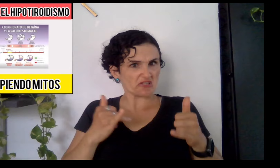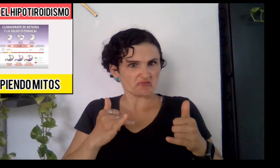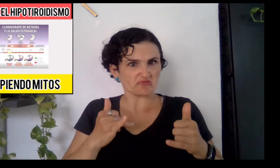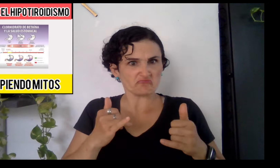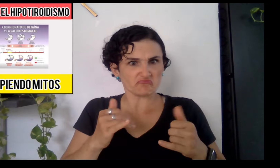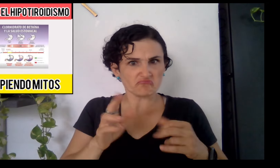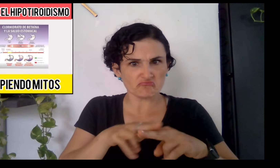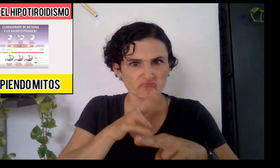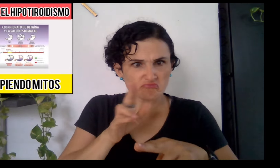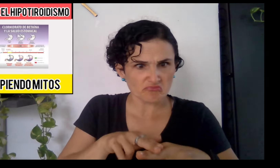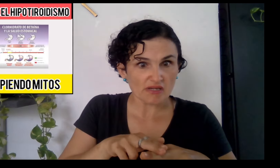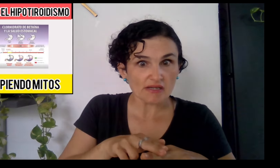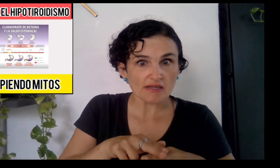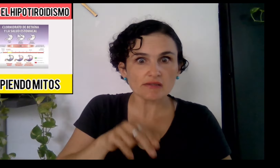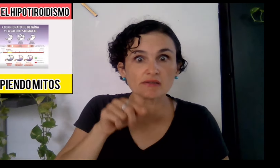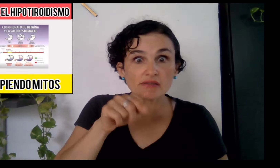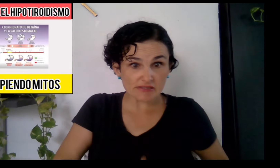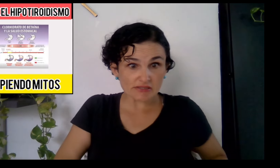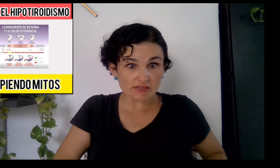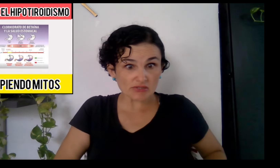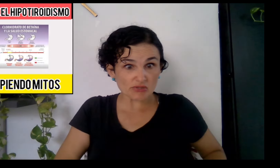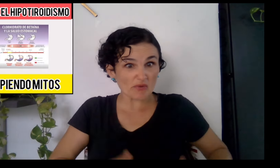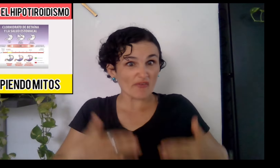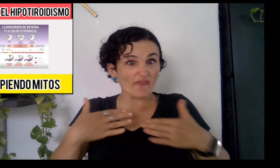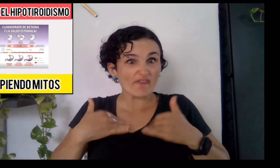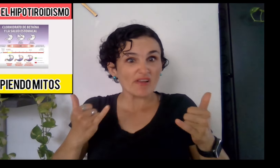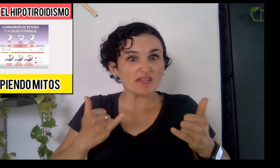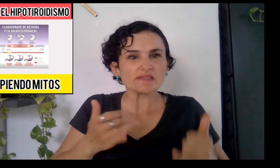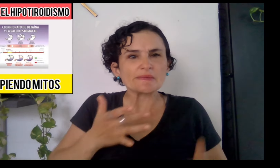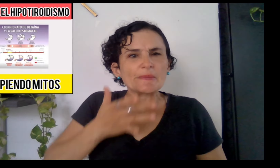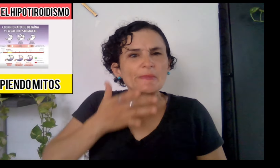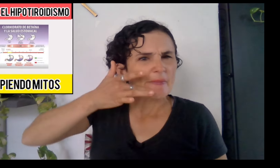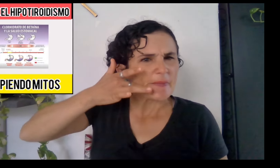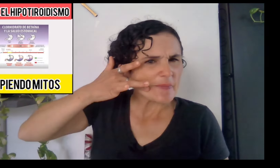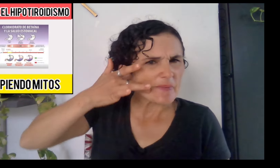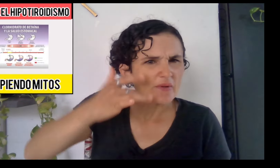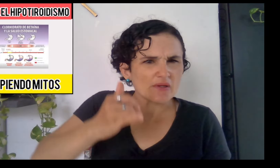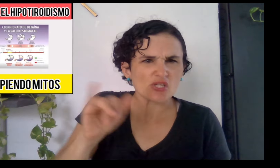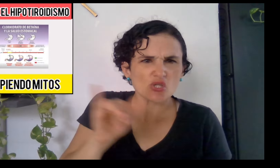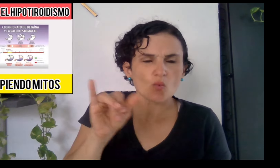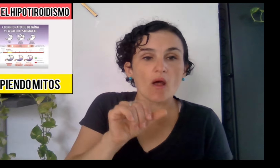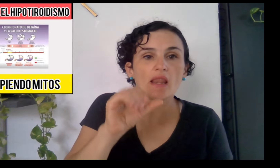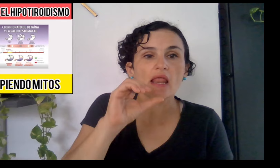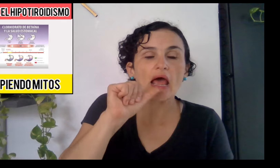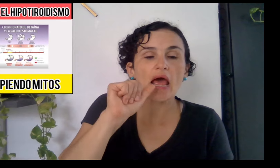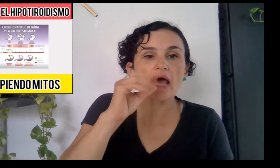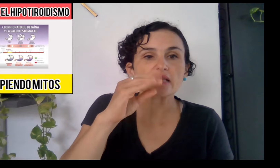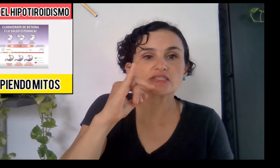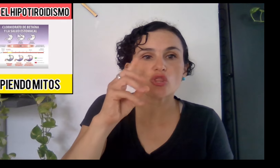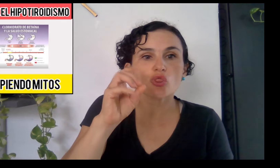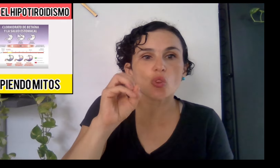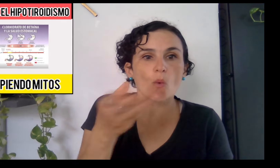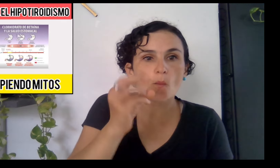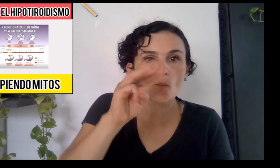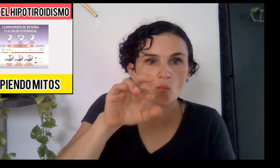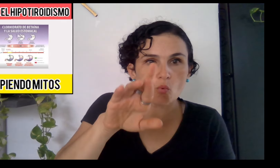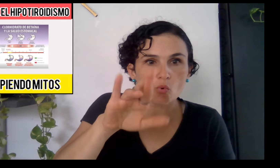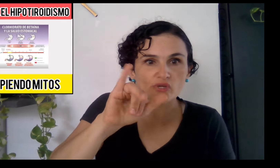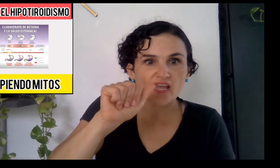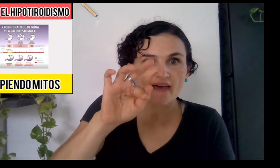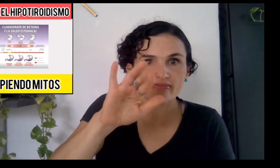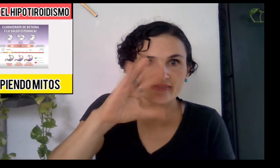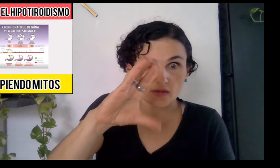mira que el estómago feliz se mueve en un nivel de acidez tan ácido como el ácido muriático, que es el primer estomaguito que ven ustedes allí, y ese